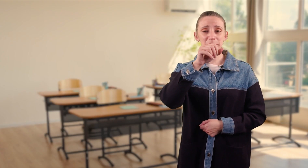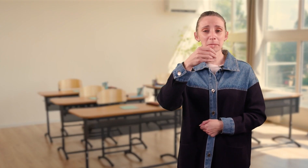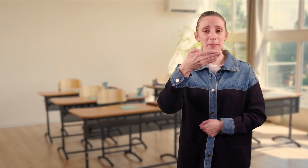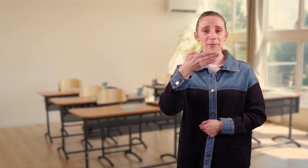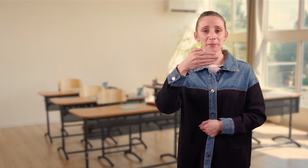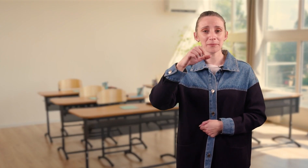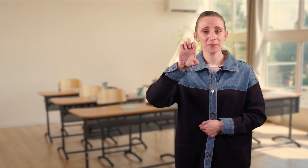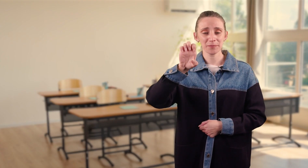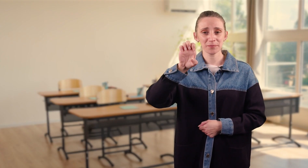Maxime.